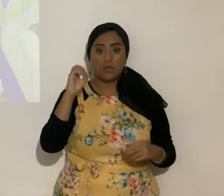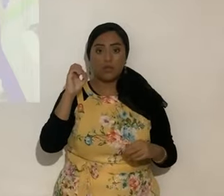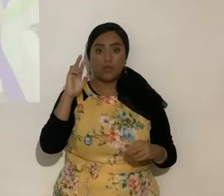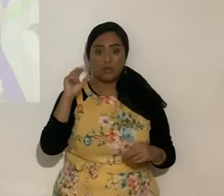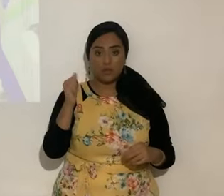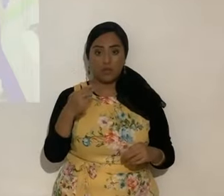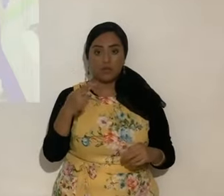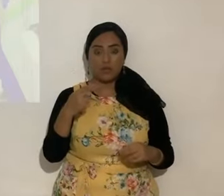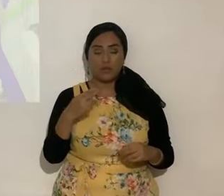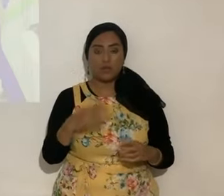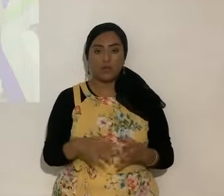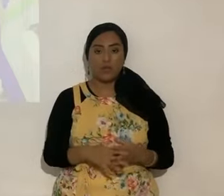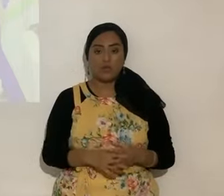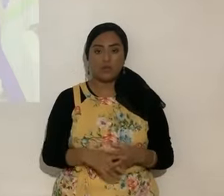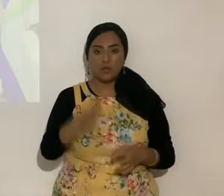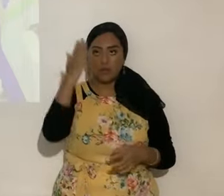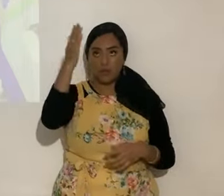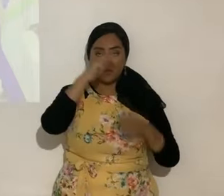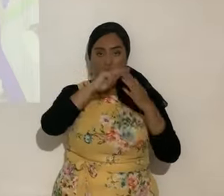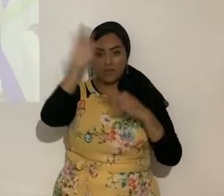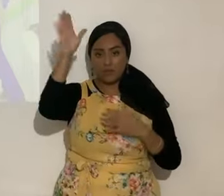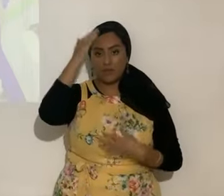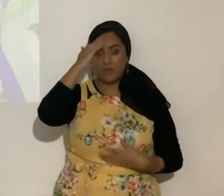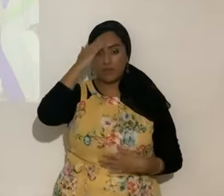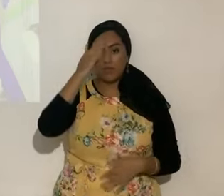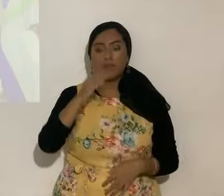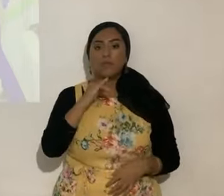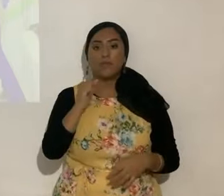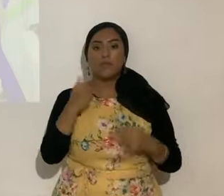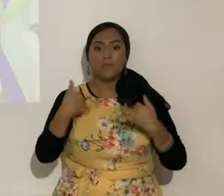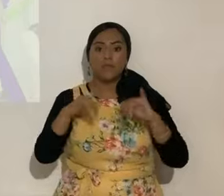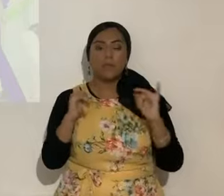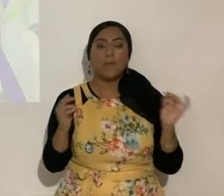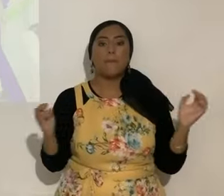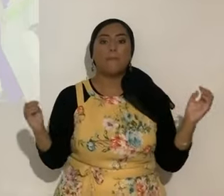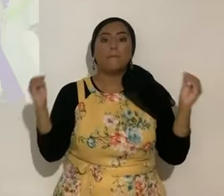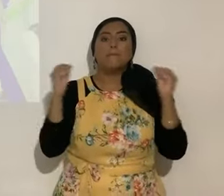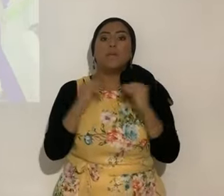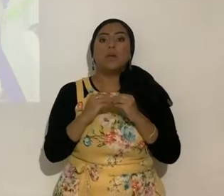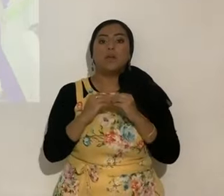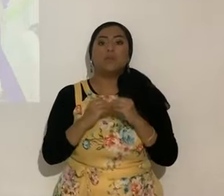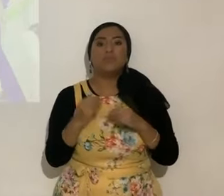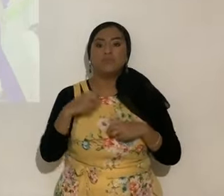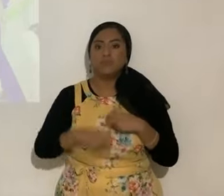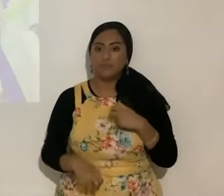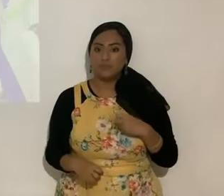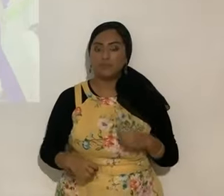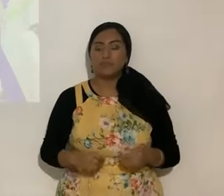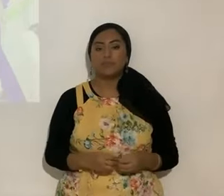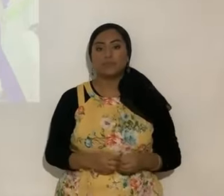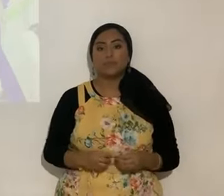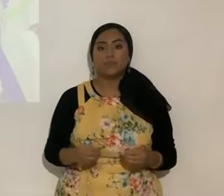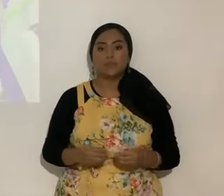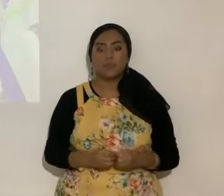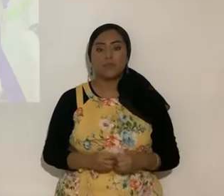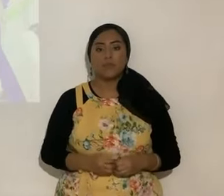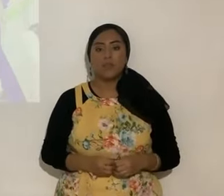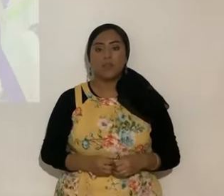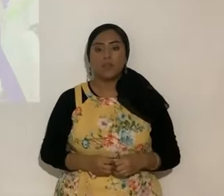no me estoy quejando, el Dr. Palacios lo sabe, es todavía más lucha, que la lucha